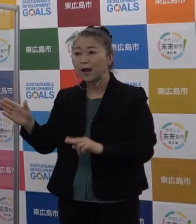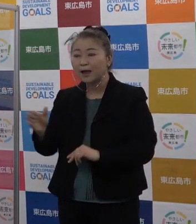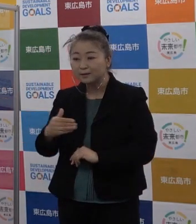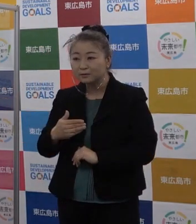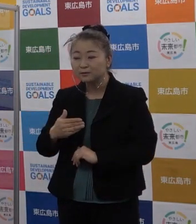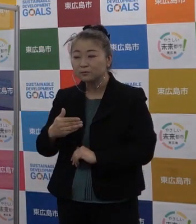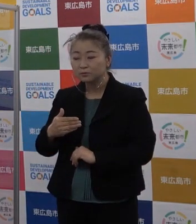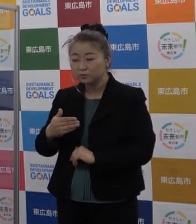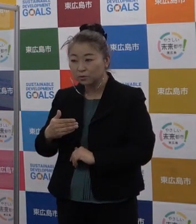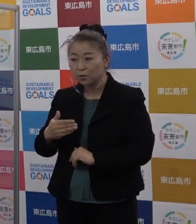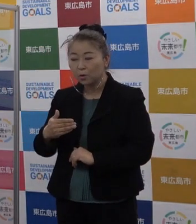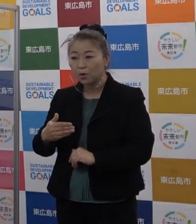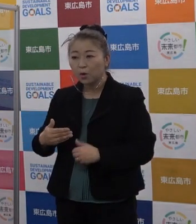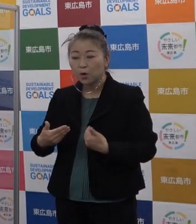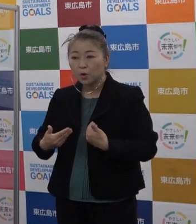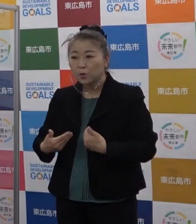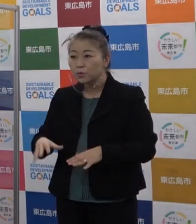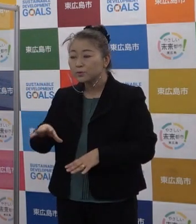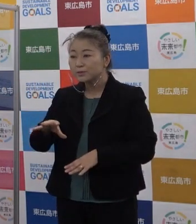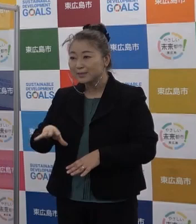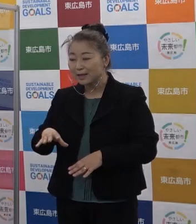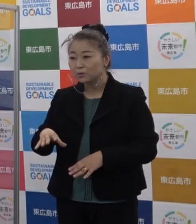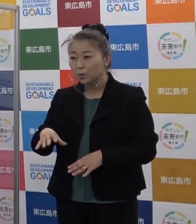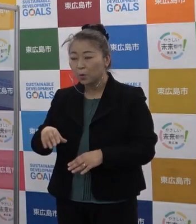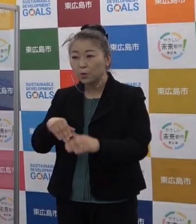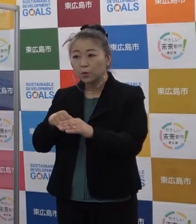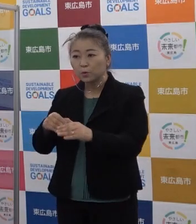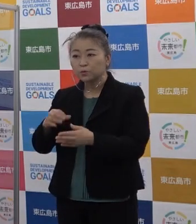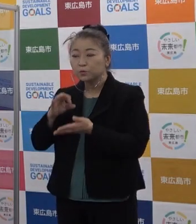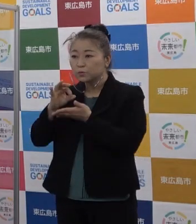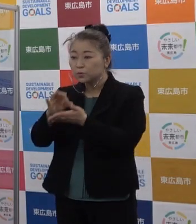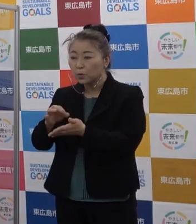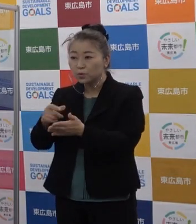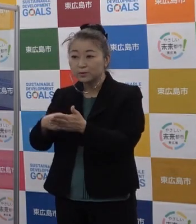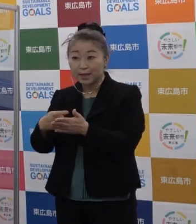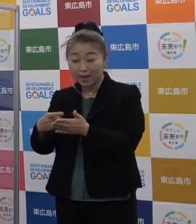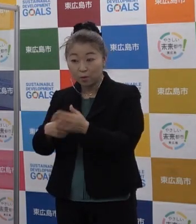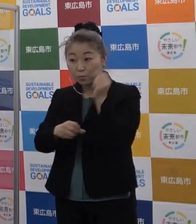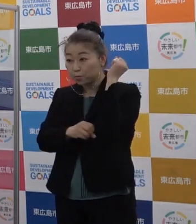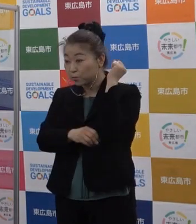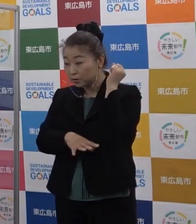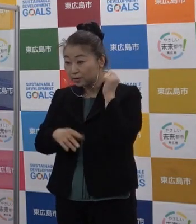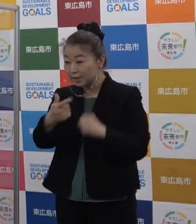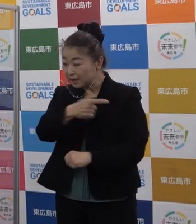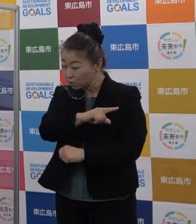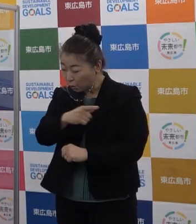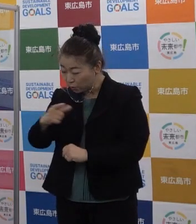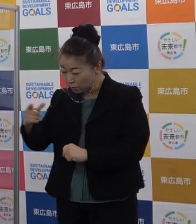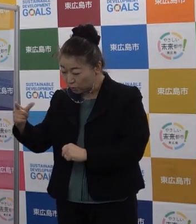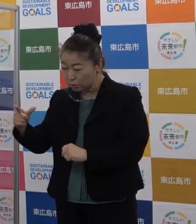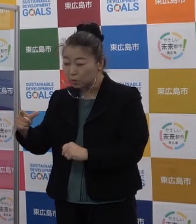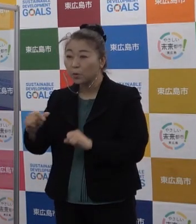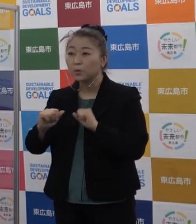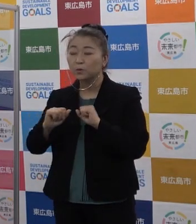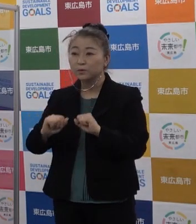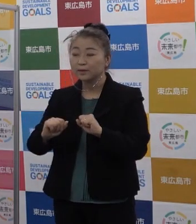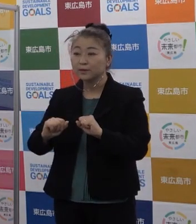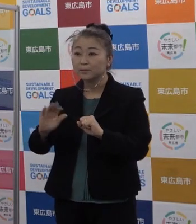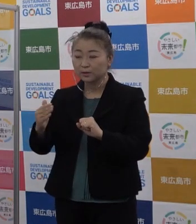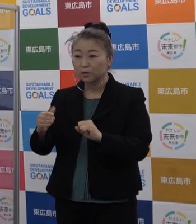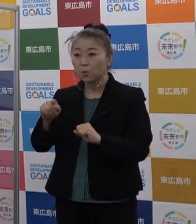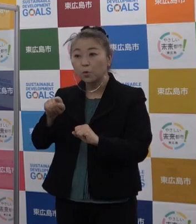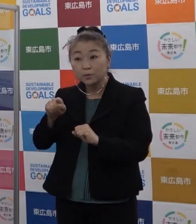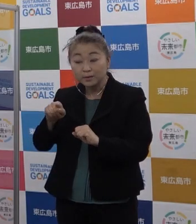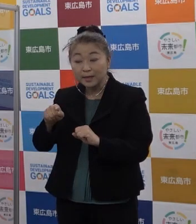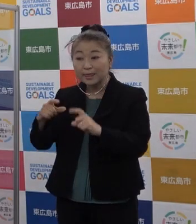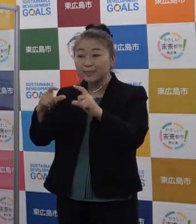企業のふるさと納税をもとに、さまざまな取り組みを展開しているんですけども、ここで今 TGO アプリ